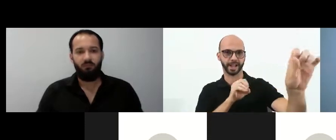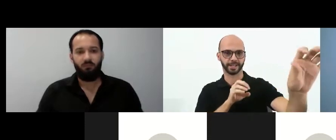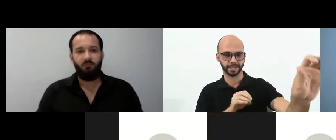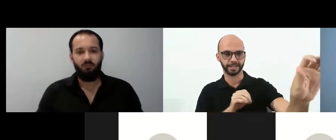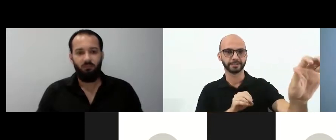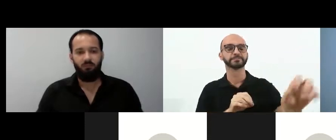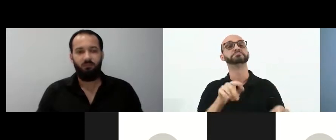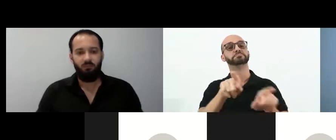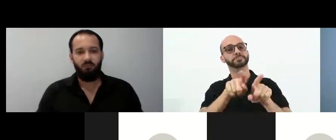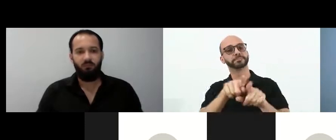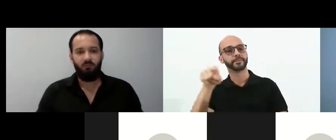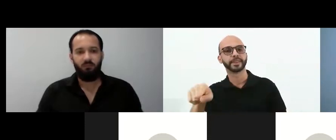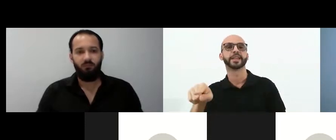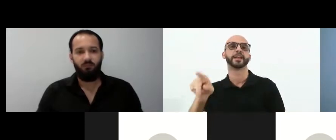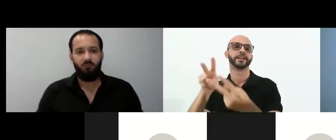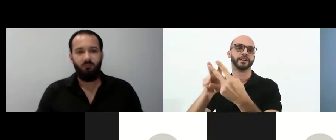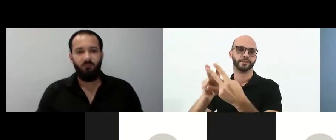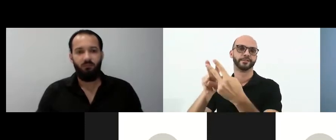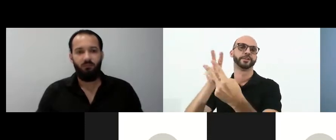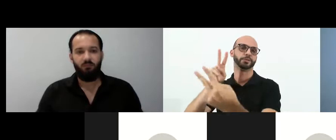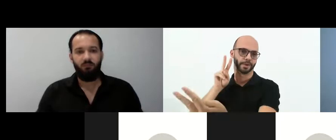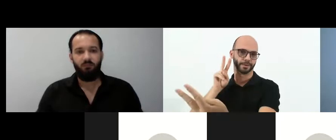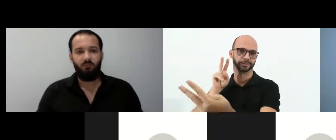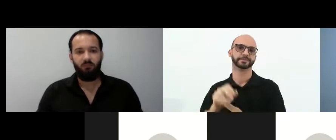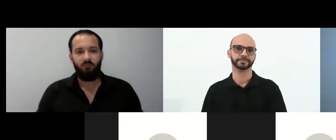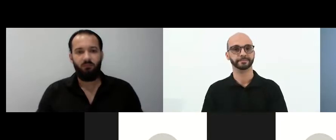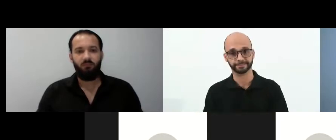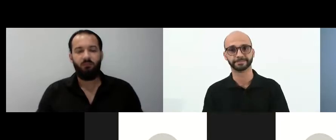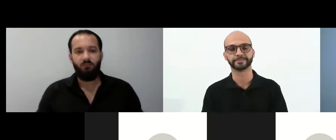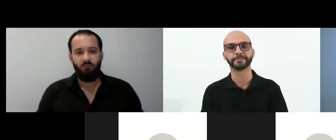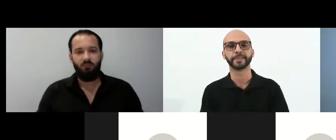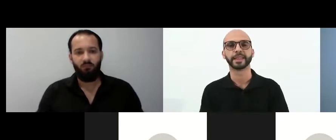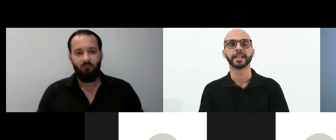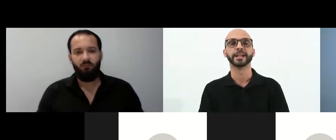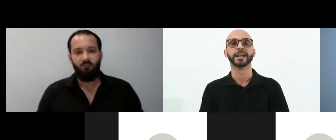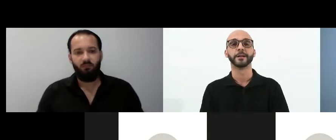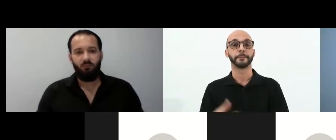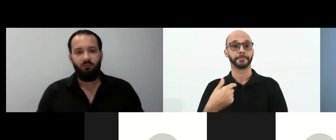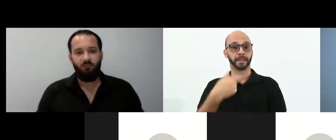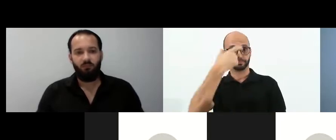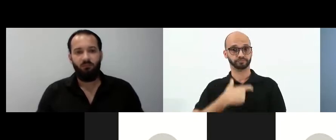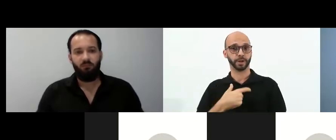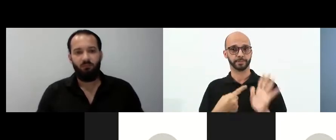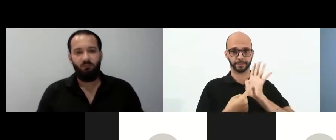na área de EAD e também educação remota.